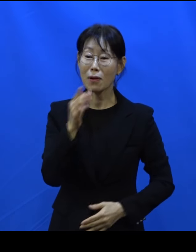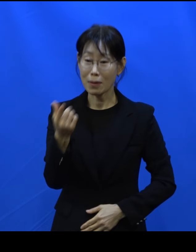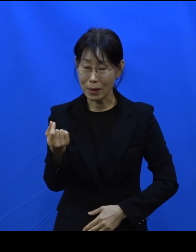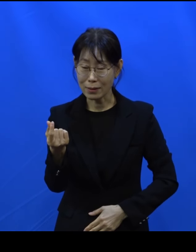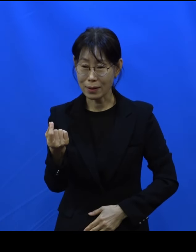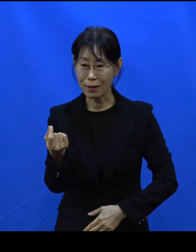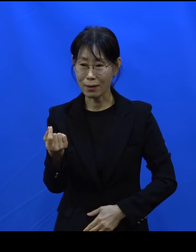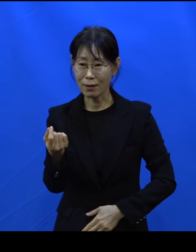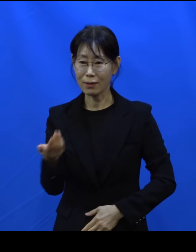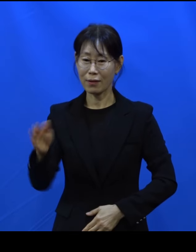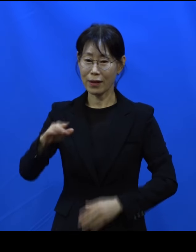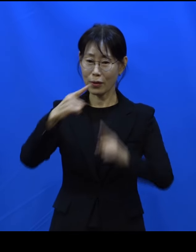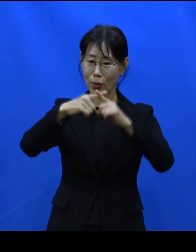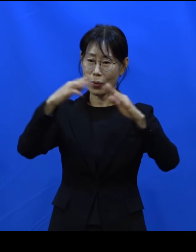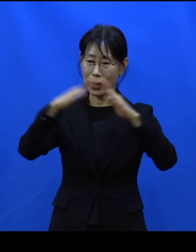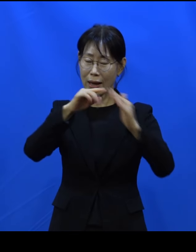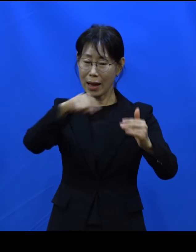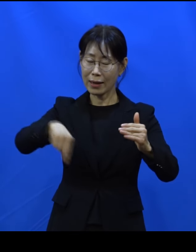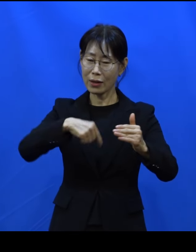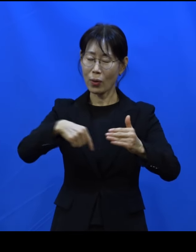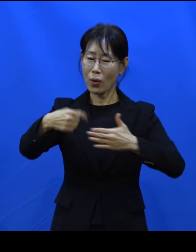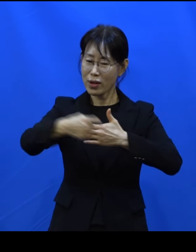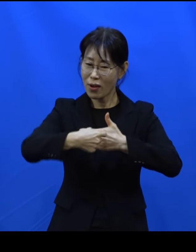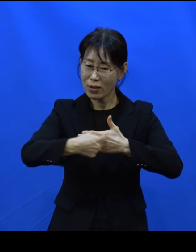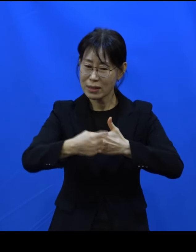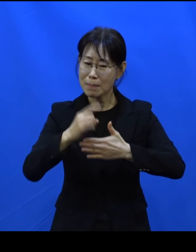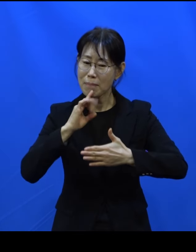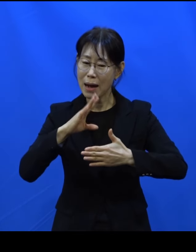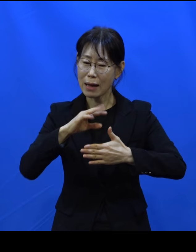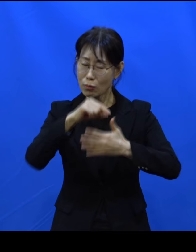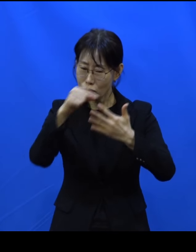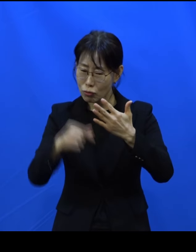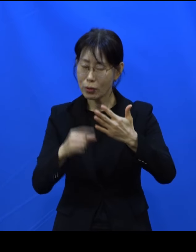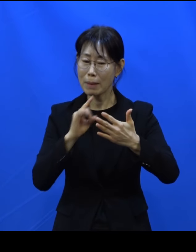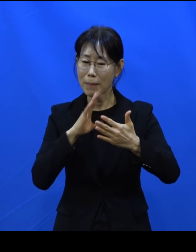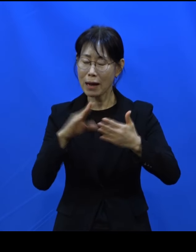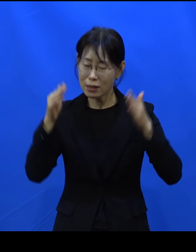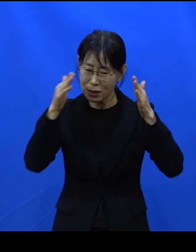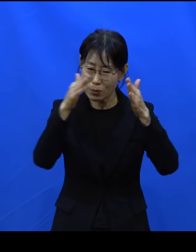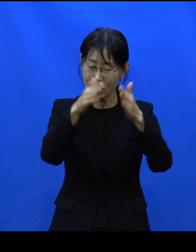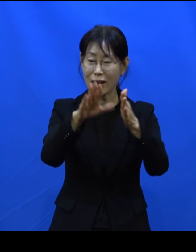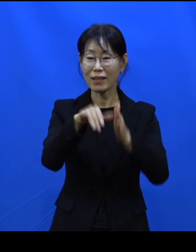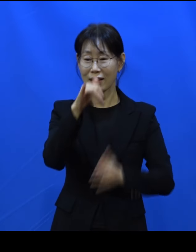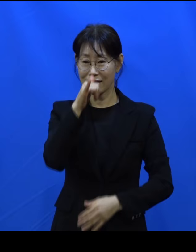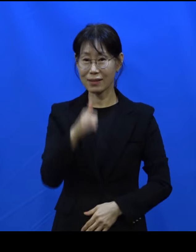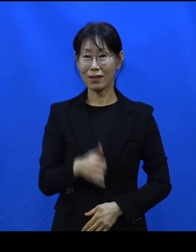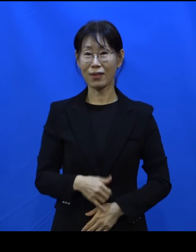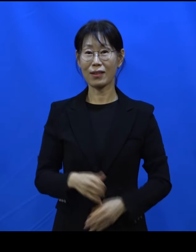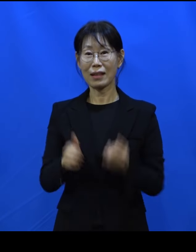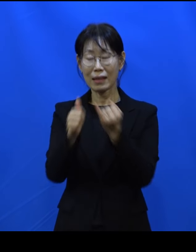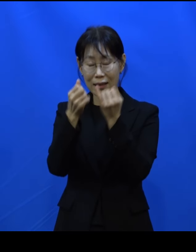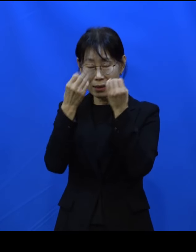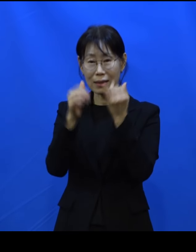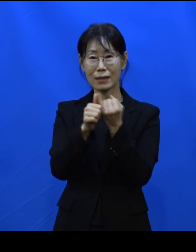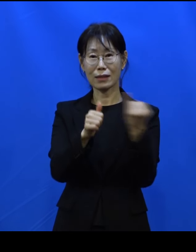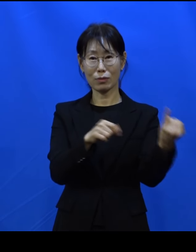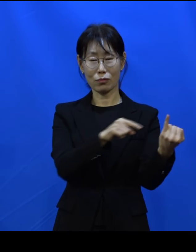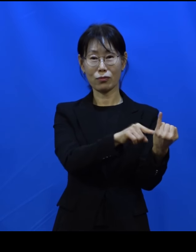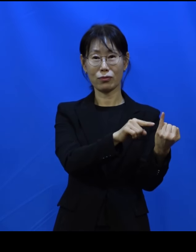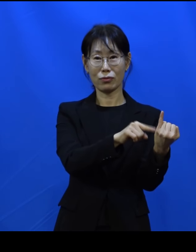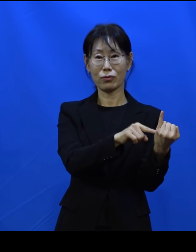안에 있다고 봐야 되죠. 광야에서 예루살렘으로 가고 있는 중입니다. 그 신부는 아직 광야를 지나고 있는